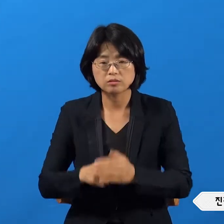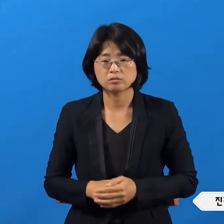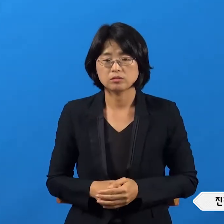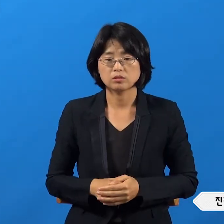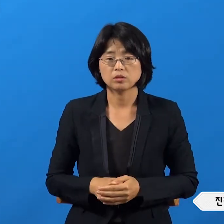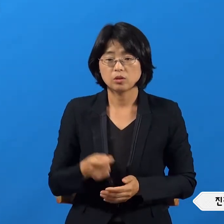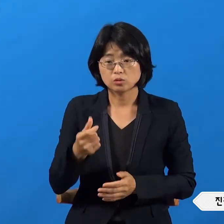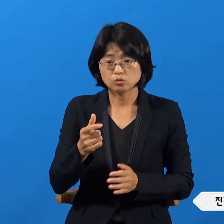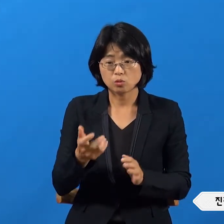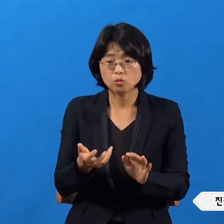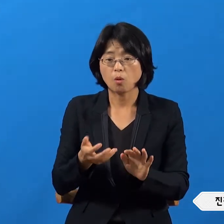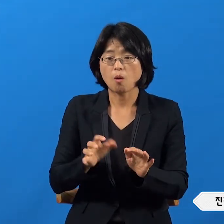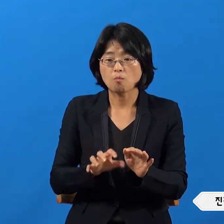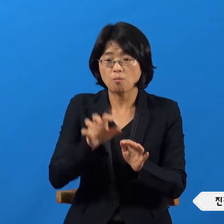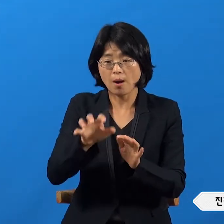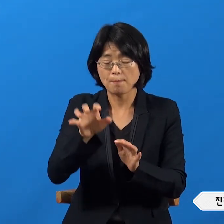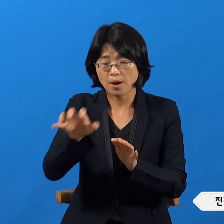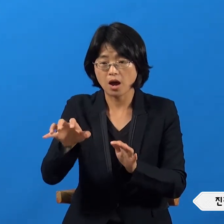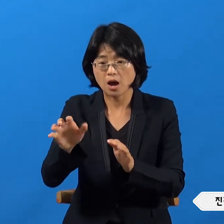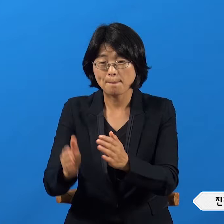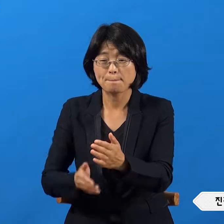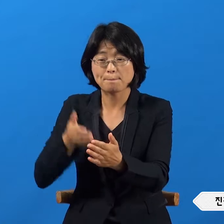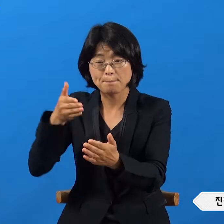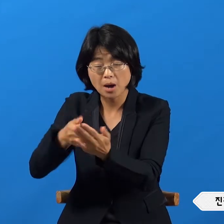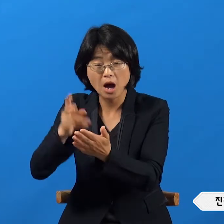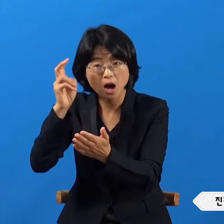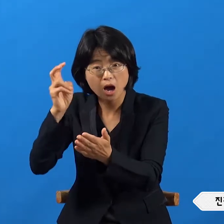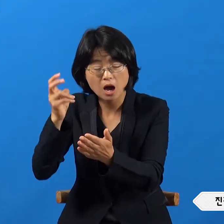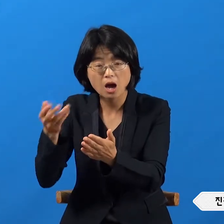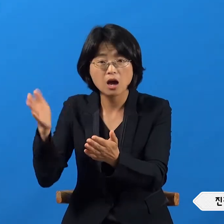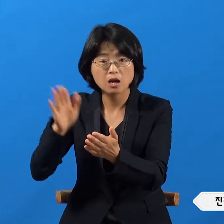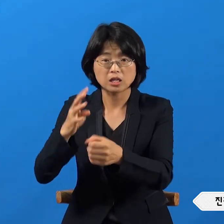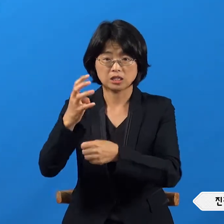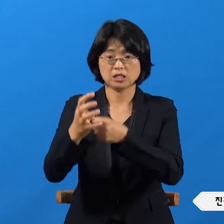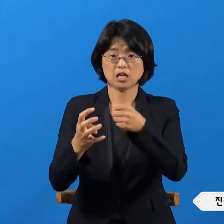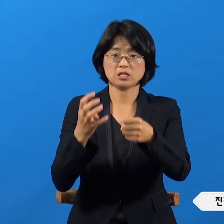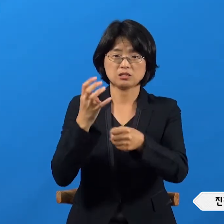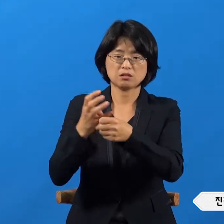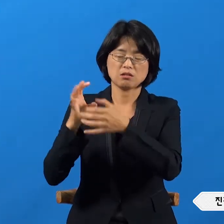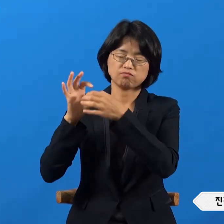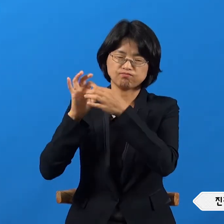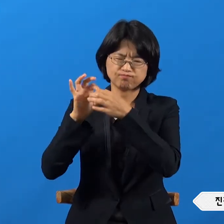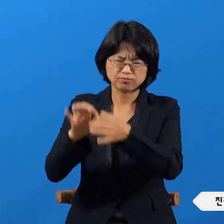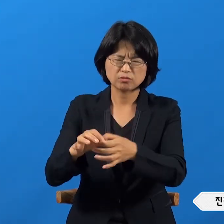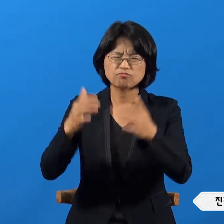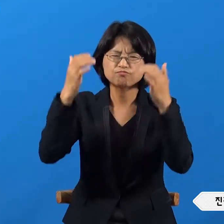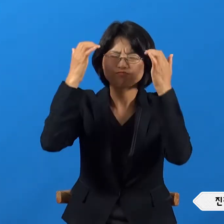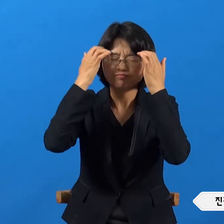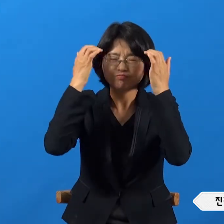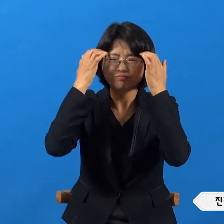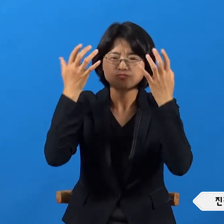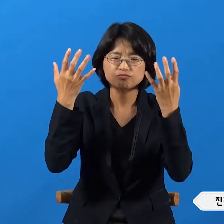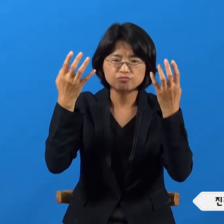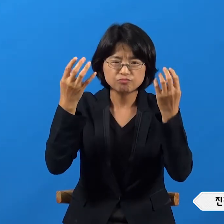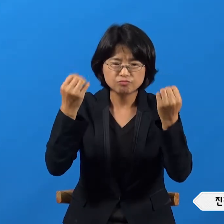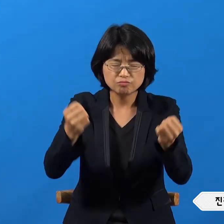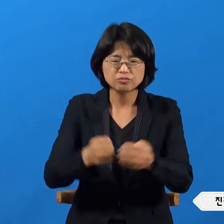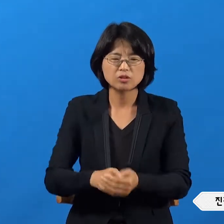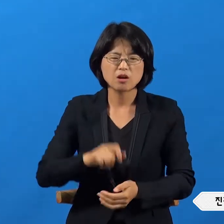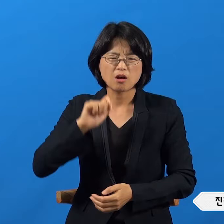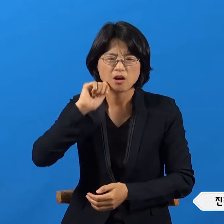땅입니다. 지난 40여 년 동안 얼마나 많은 고생과 고난 가운데 여기까지 왔는데